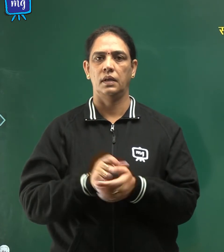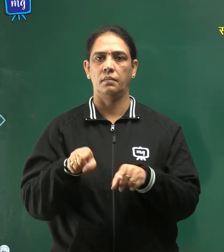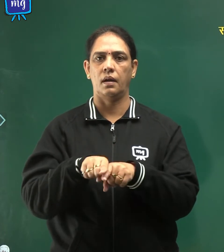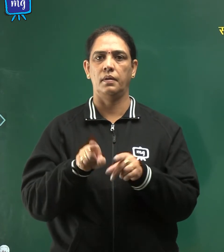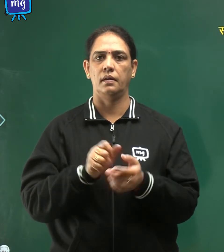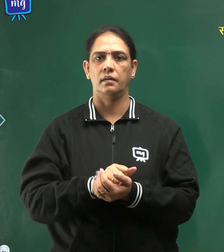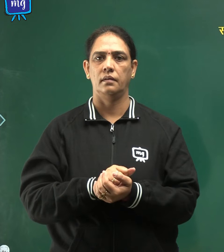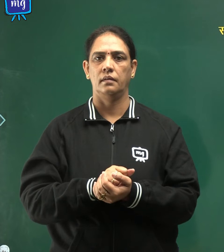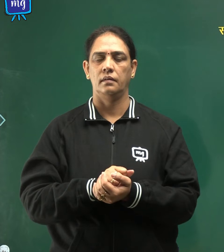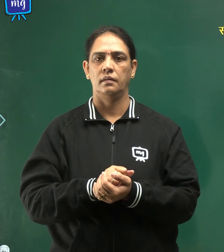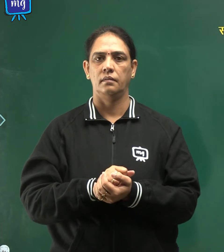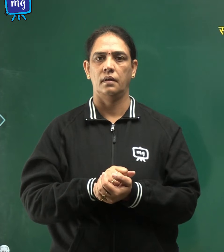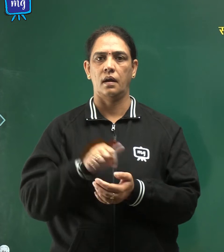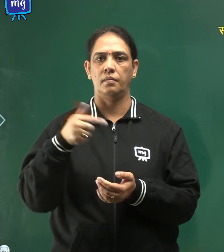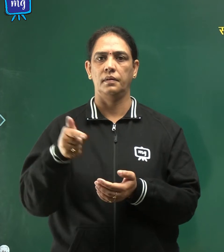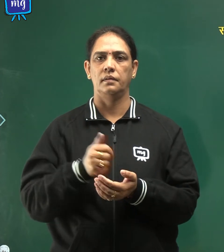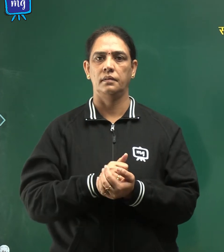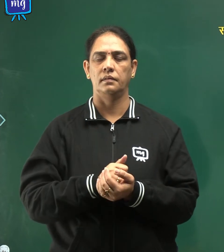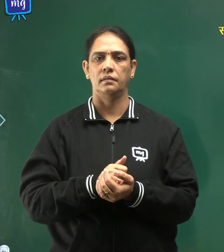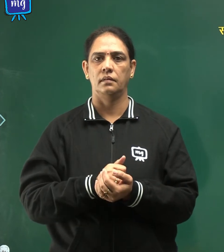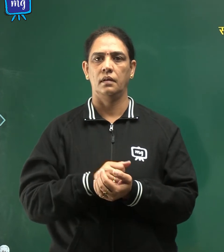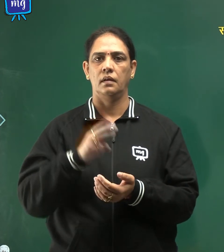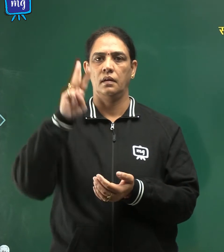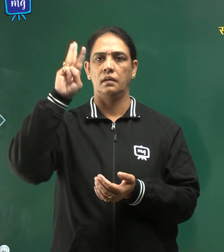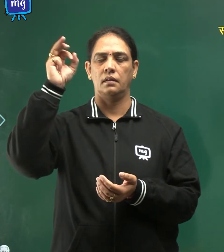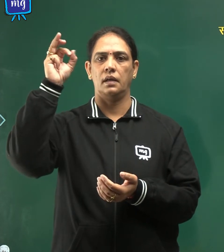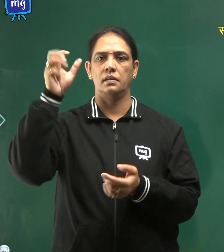बराबर। अब 30 गुणा